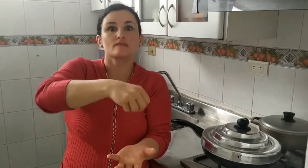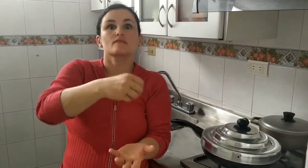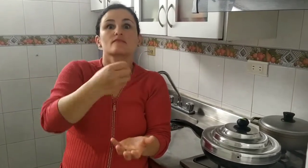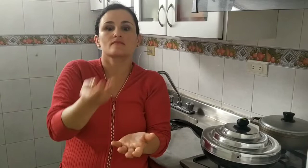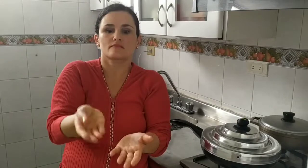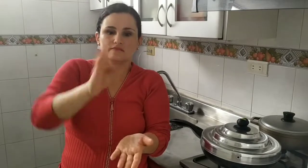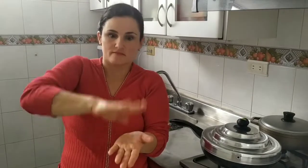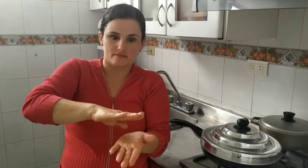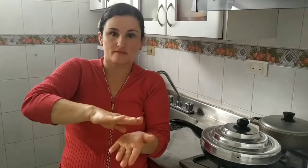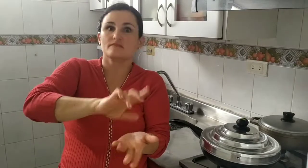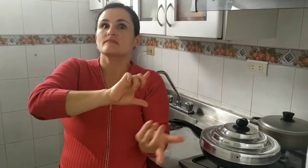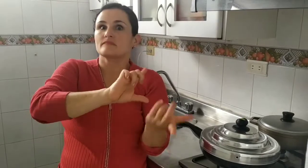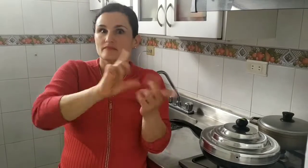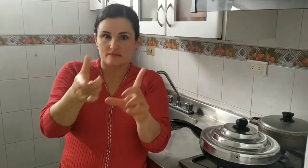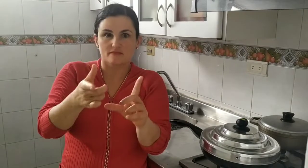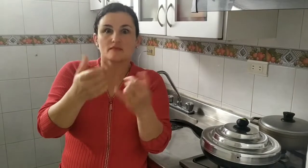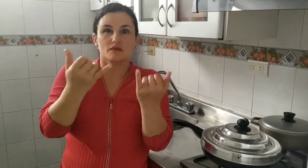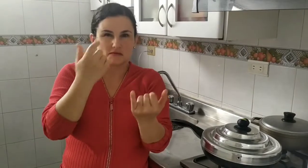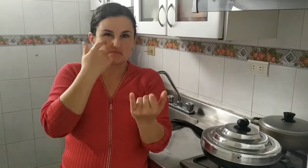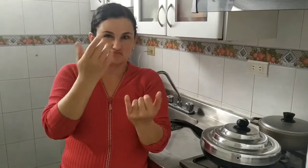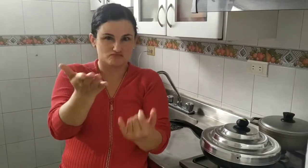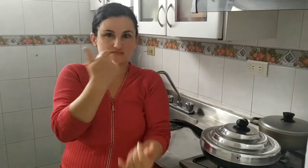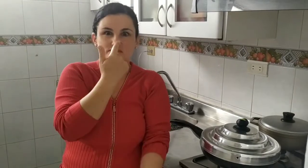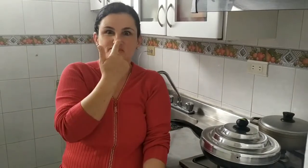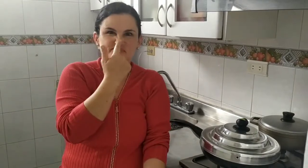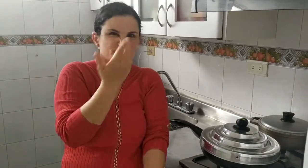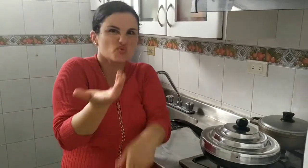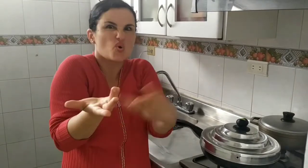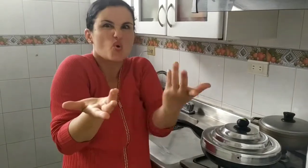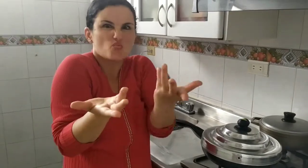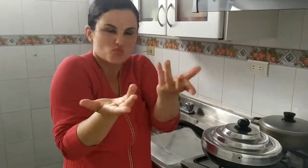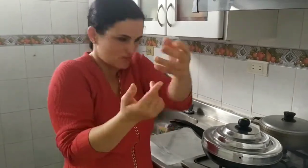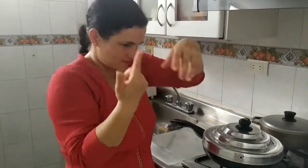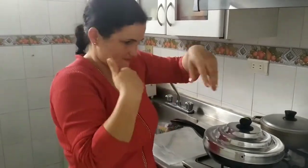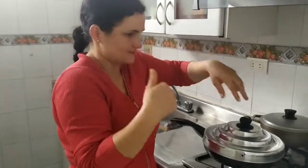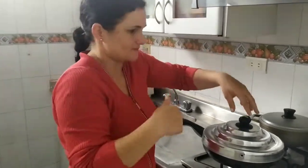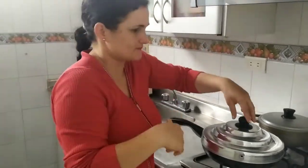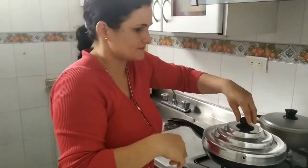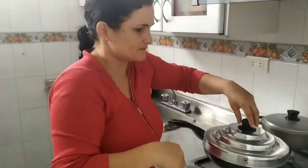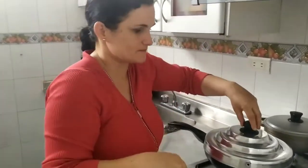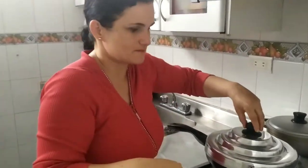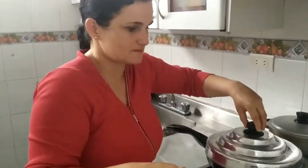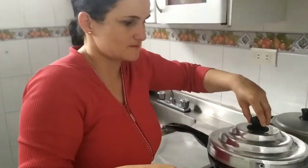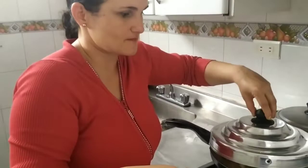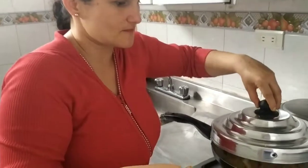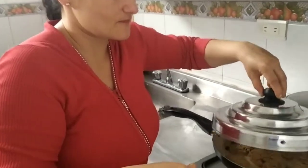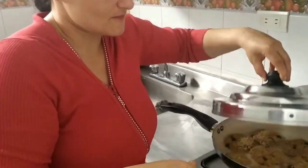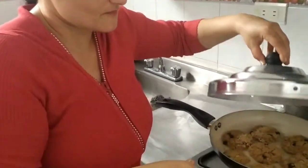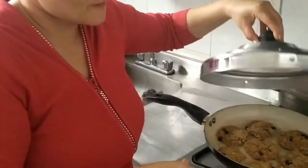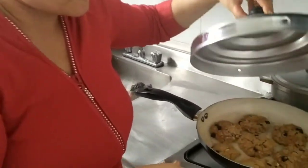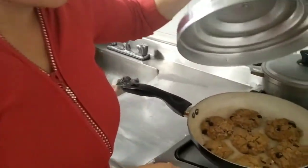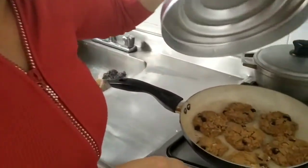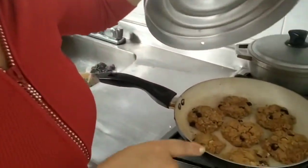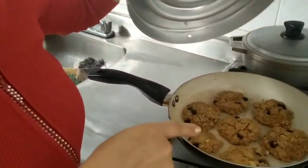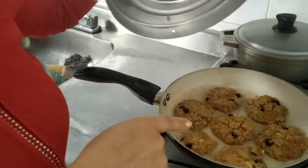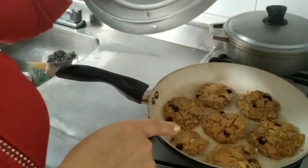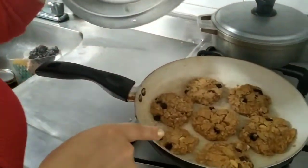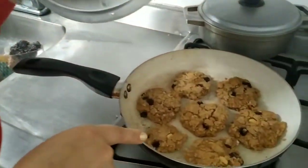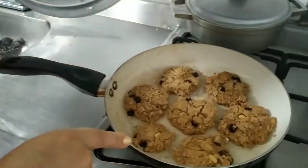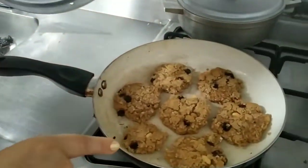la sartén. Ya hicimos las bolitas y las añadimos a la sartén con